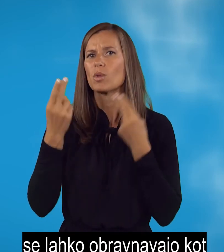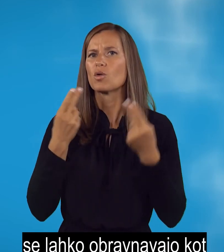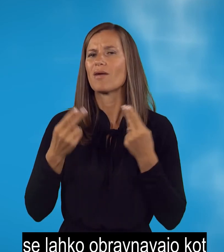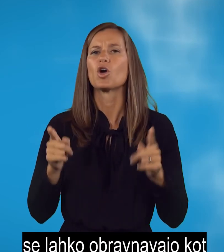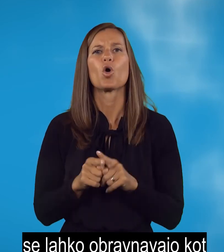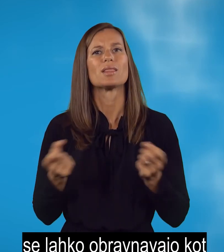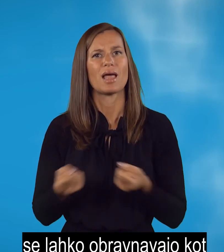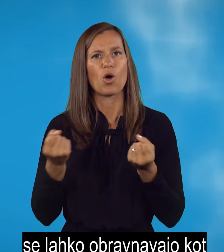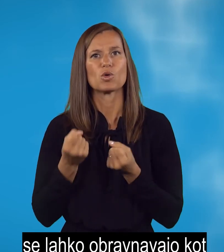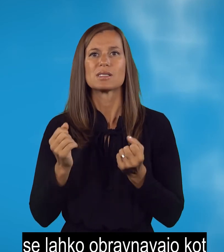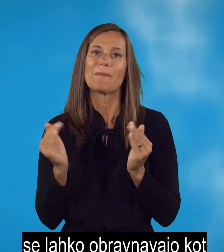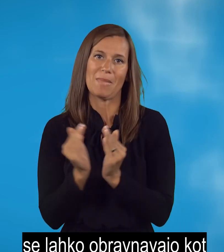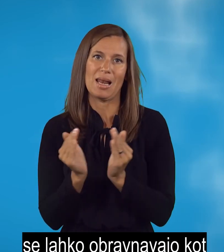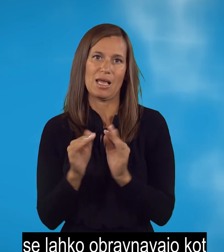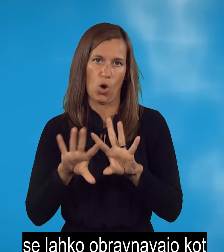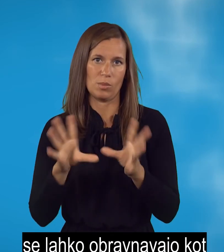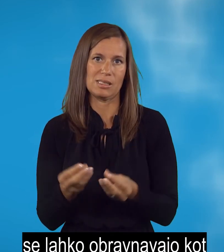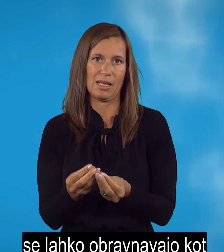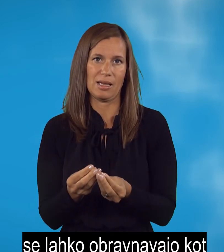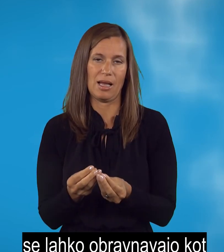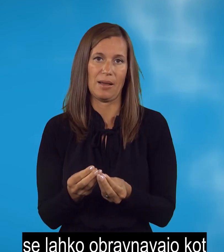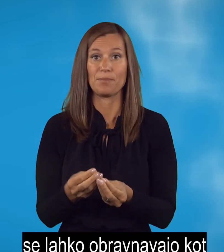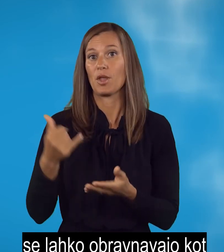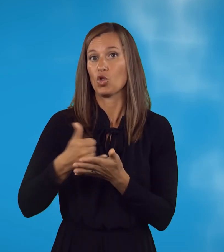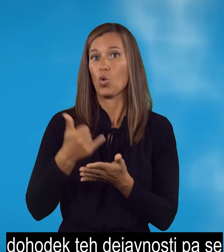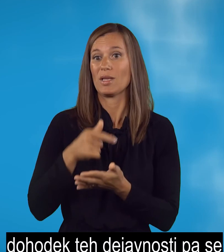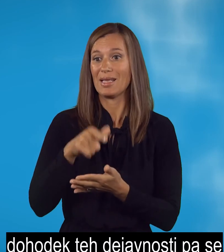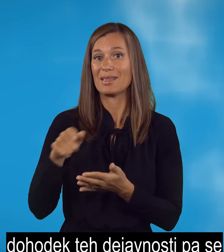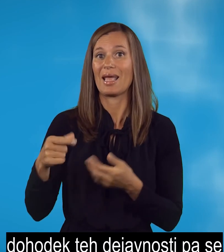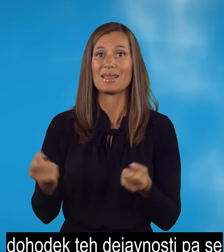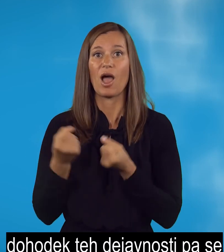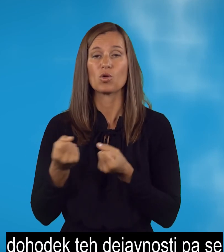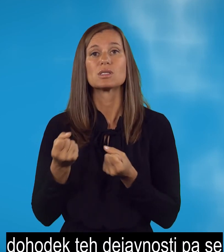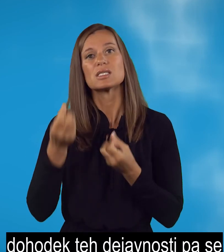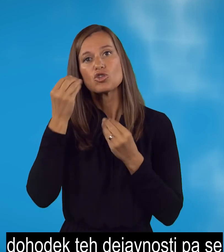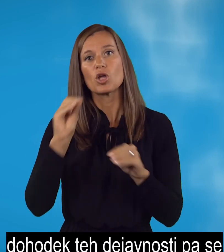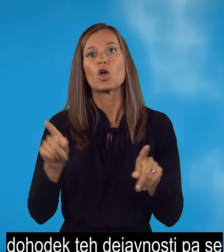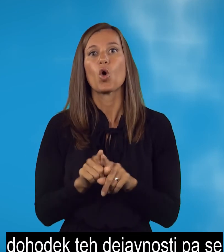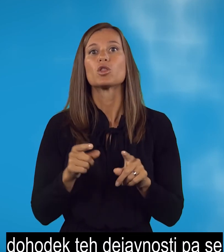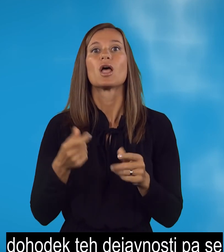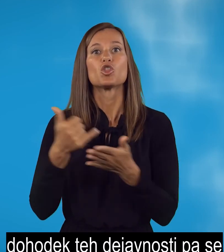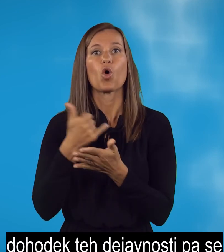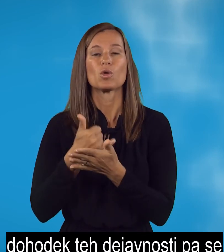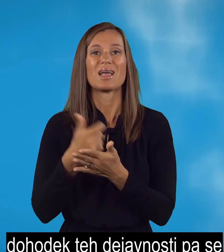kot dejavnosti malega obsega, dohodek teh dejavnosti pa se šteje za dohodek v zvezi z osnovno